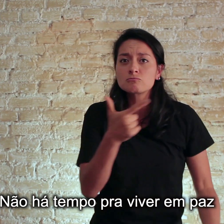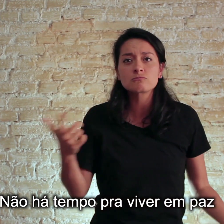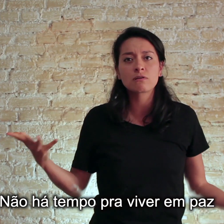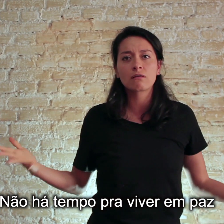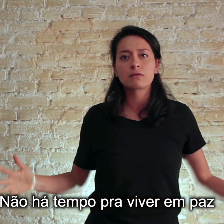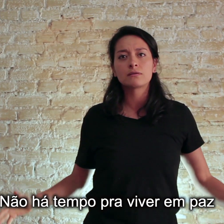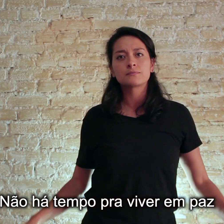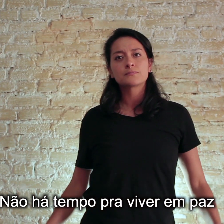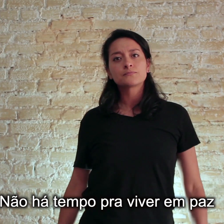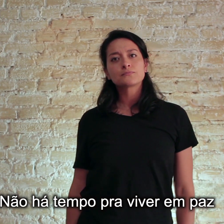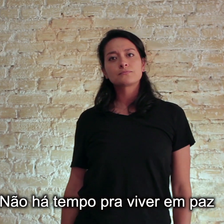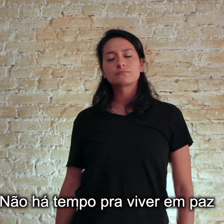vida em paz.